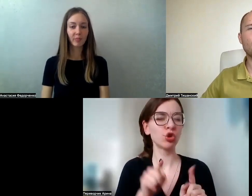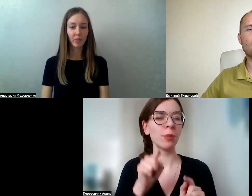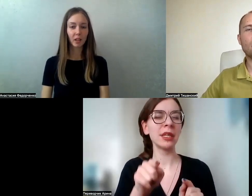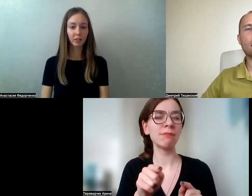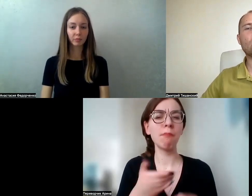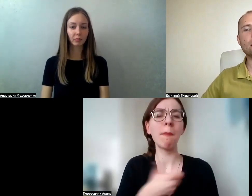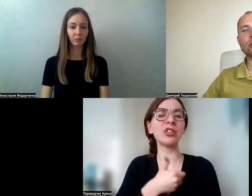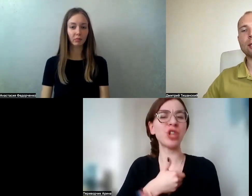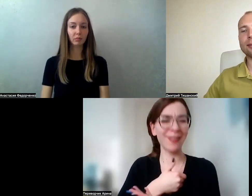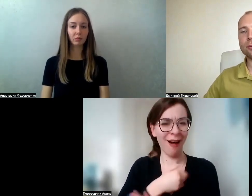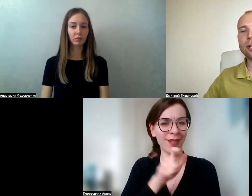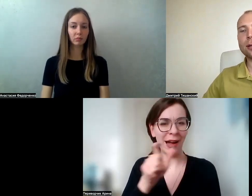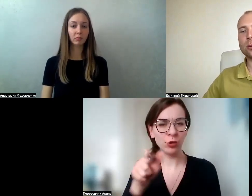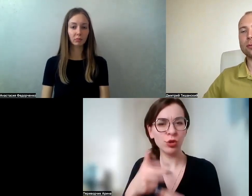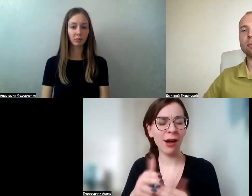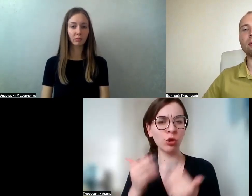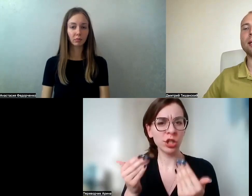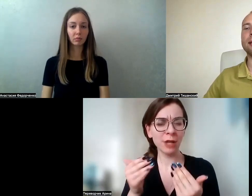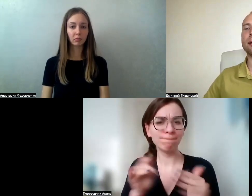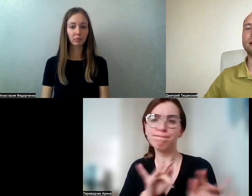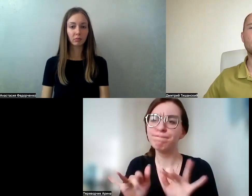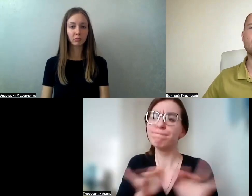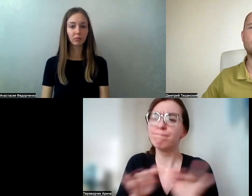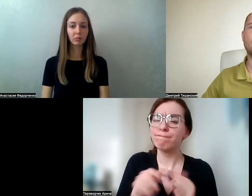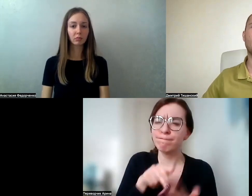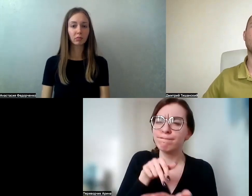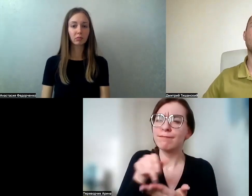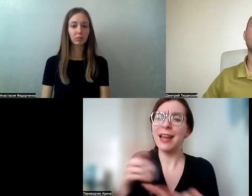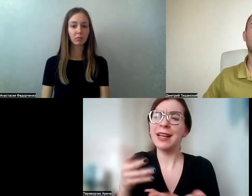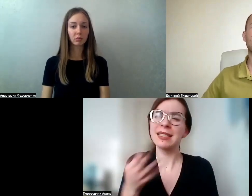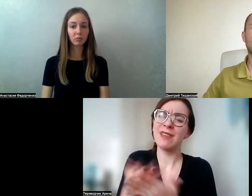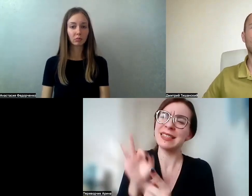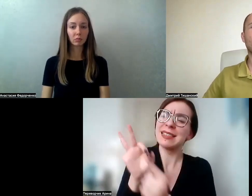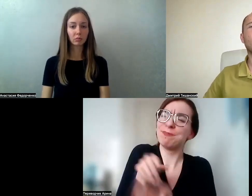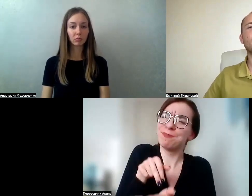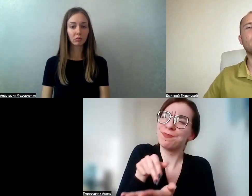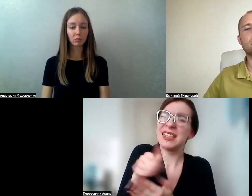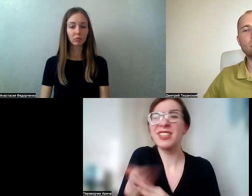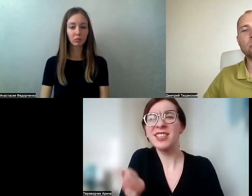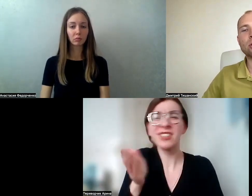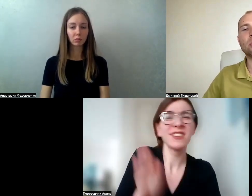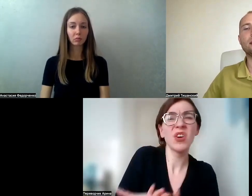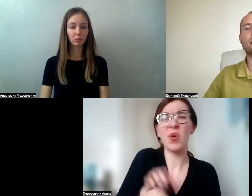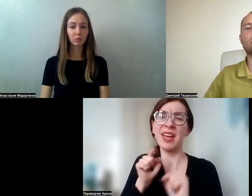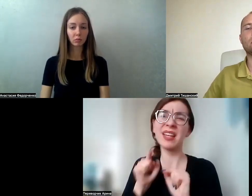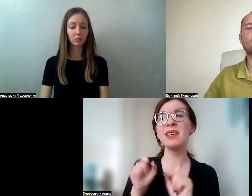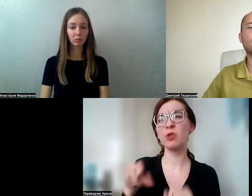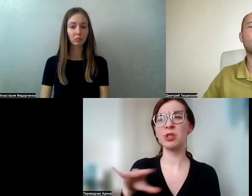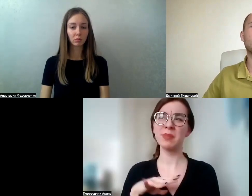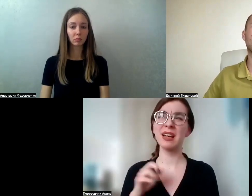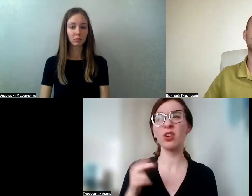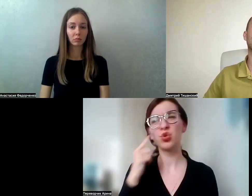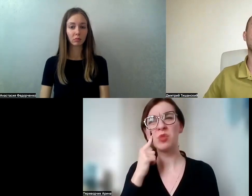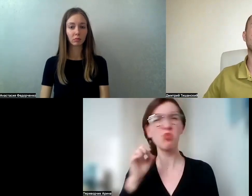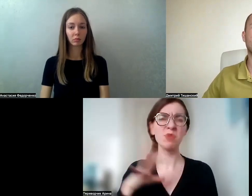тем людям, которые сейчас двигаются в направлении к каким-то своим целям, им тяжело, и они, ну, может быть, где-то думают, может,